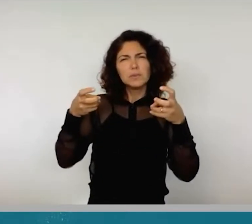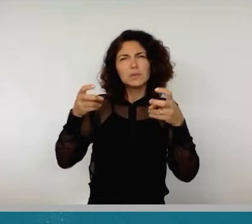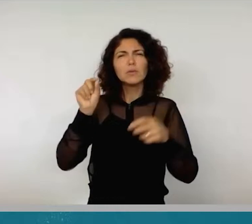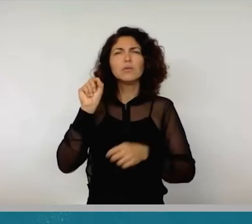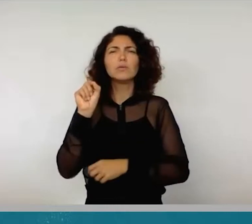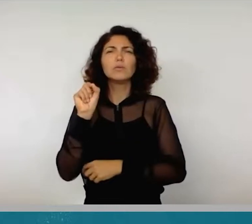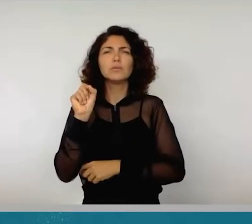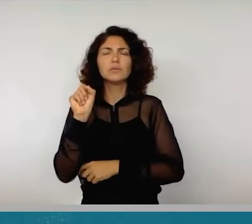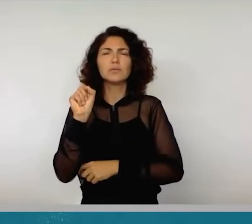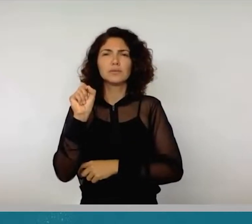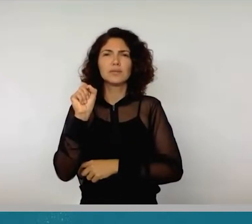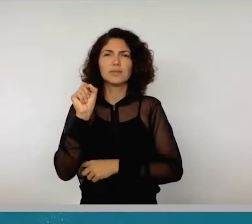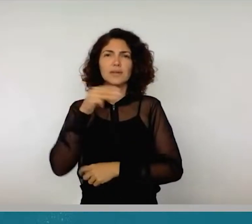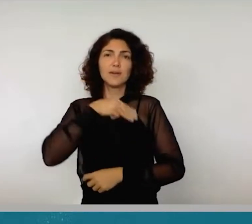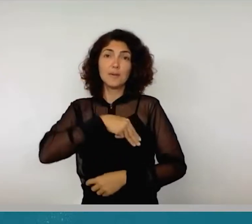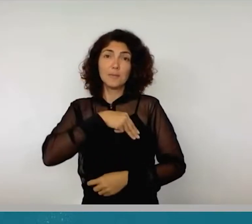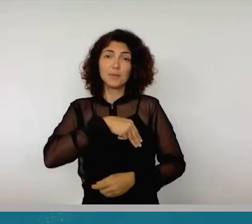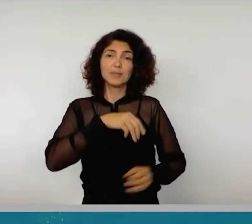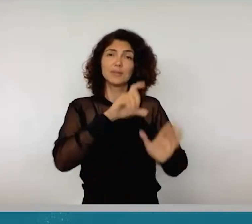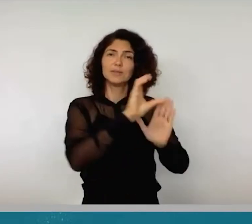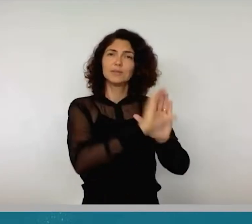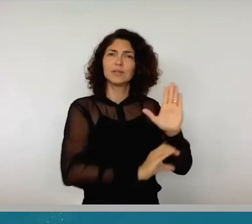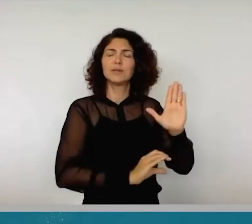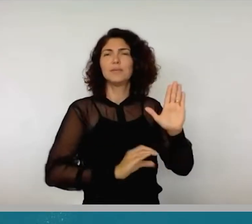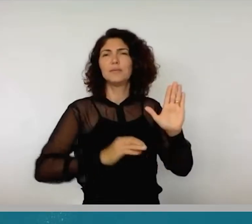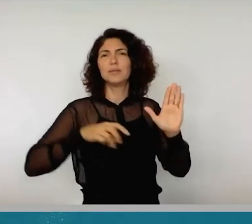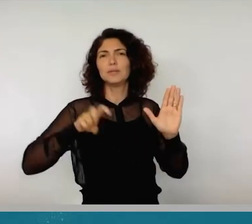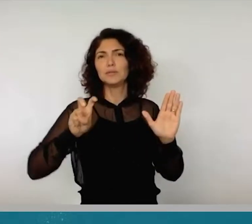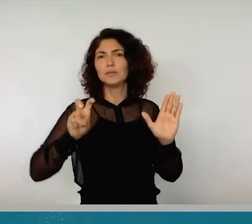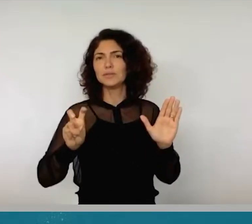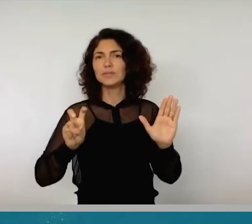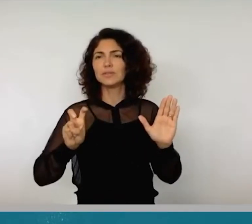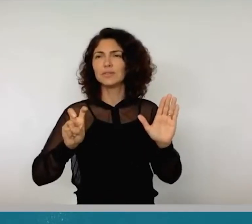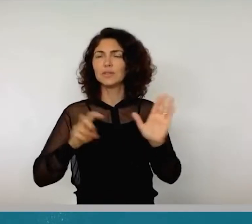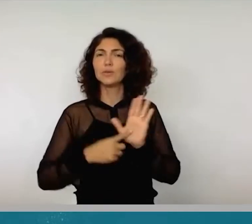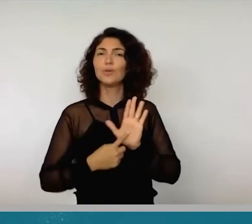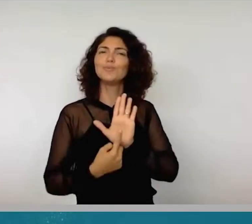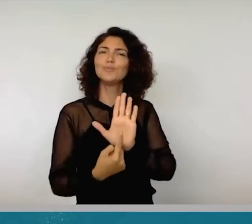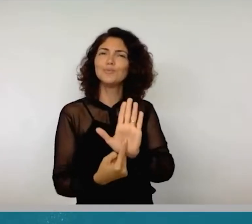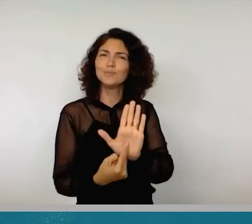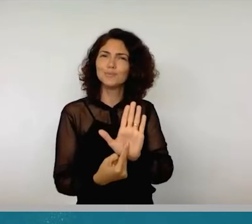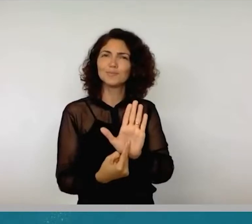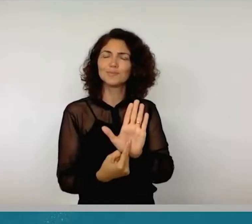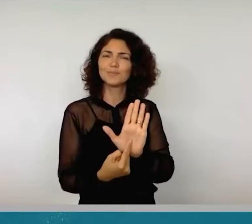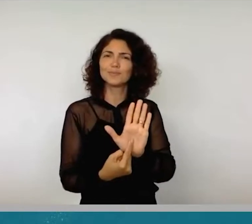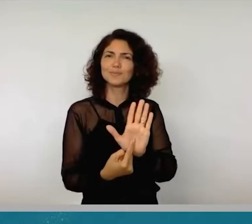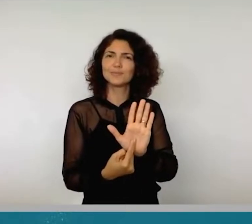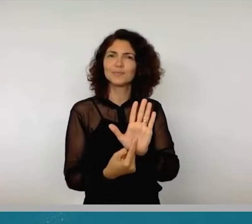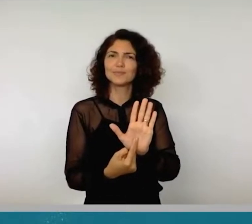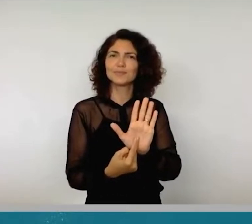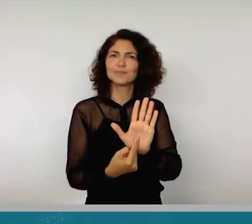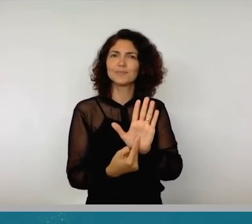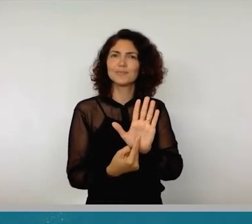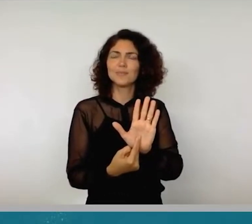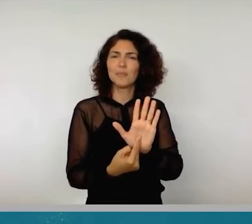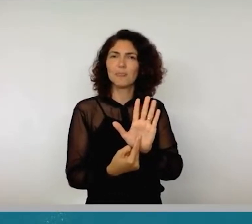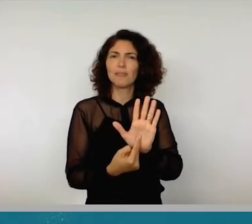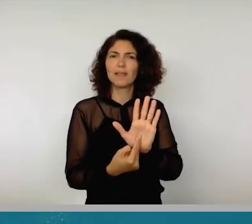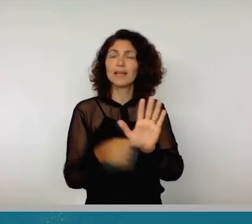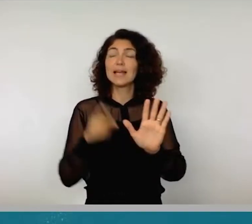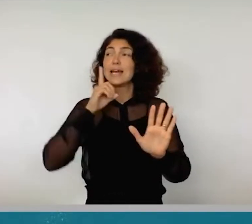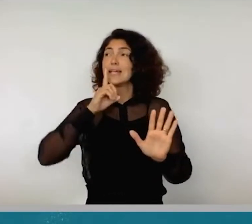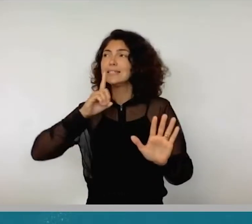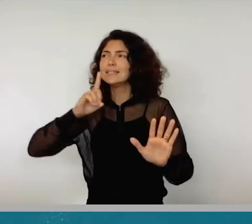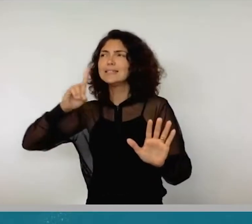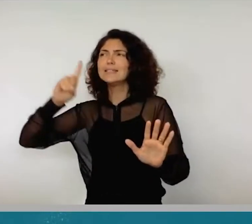5, onde faz referência à lei que Deus deu ao povo de Israel